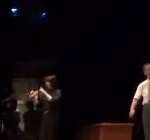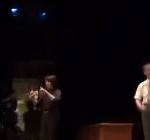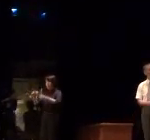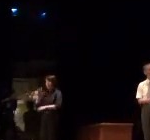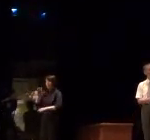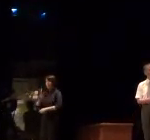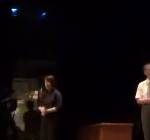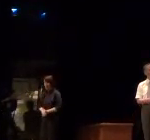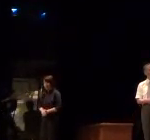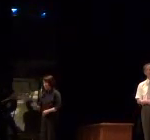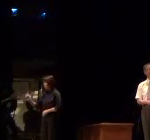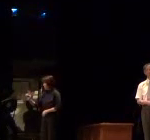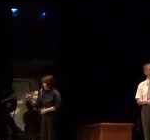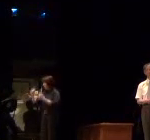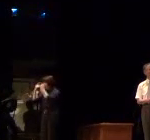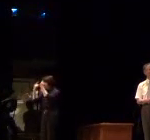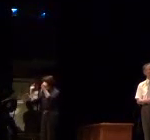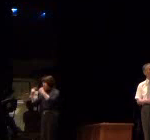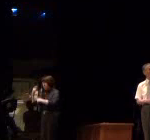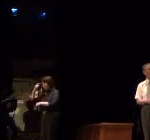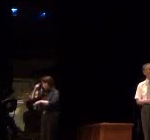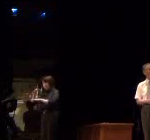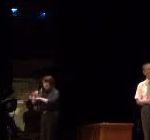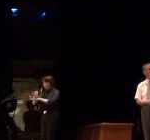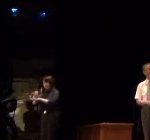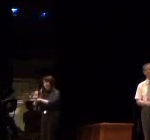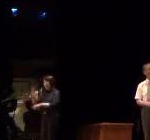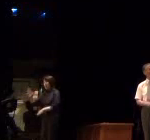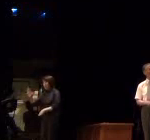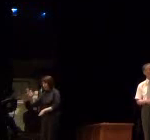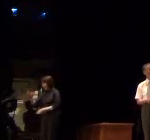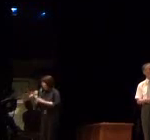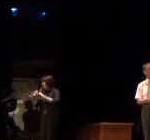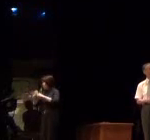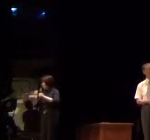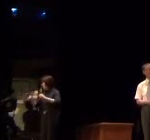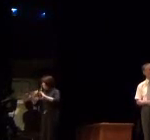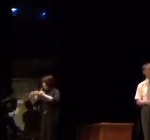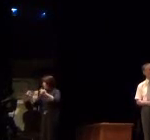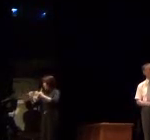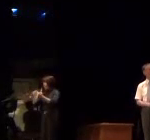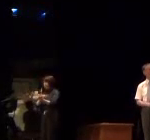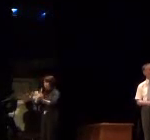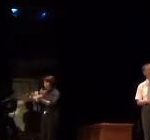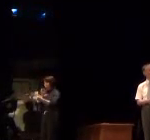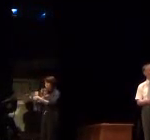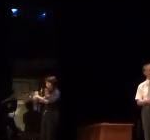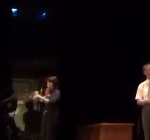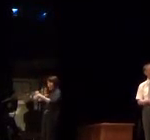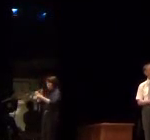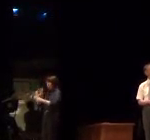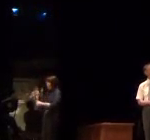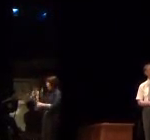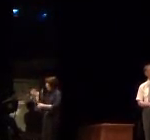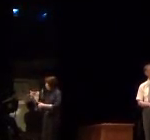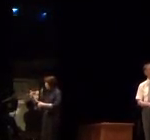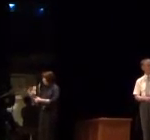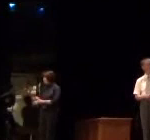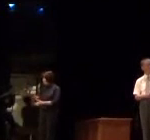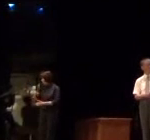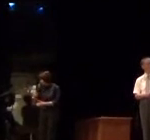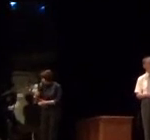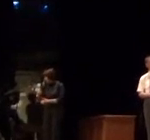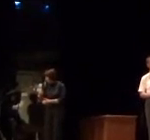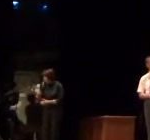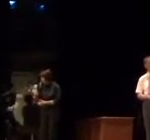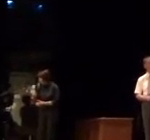。個人としての見解だが、日本の外交力の裏付けとして核武装の選択の可能性を